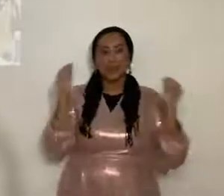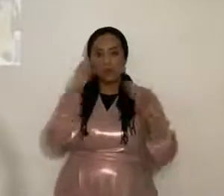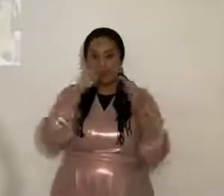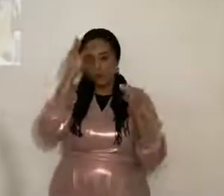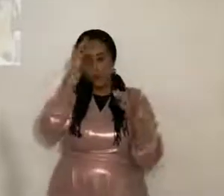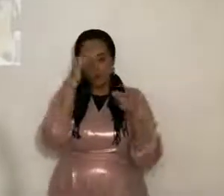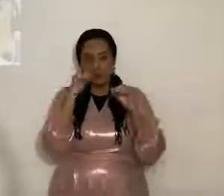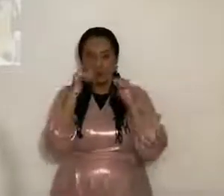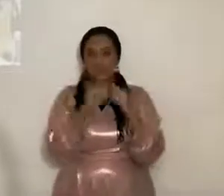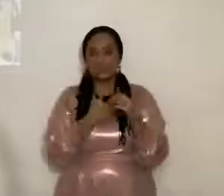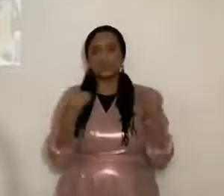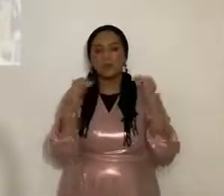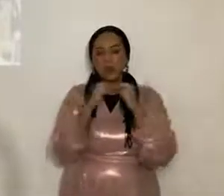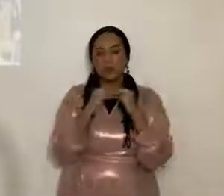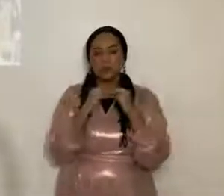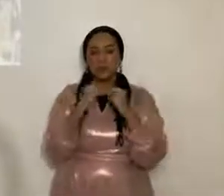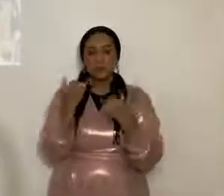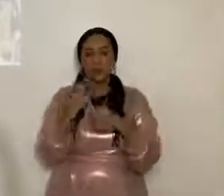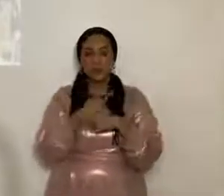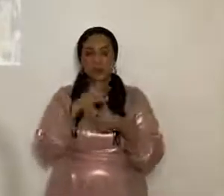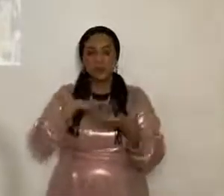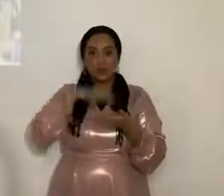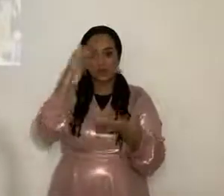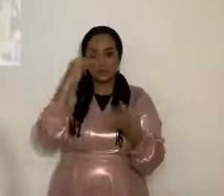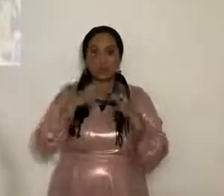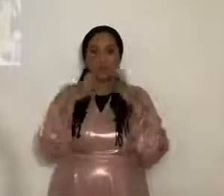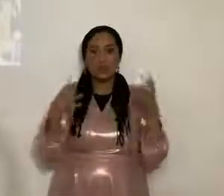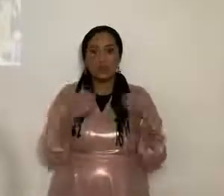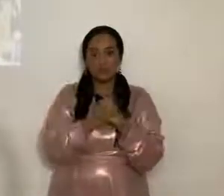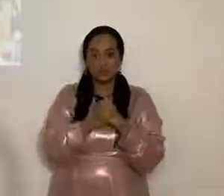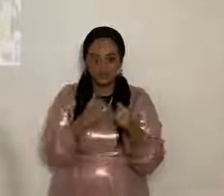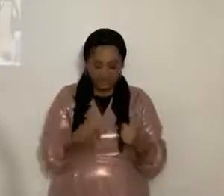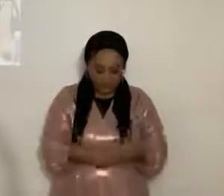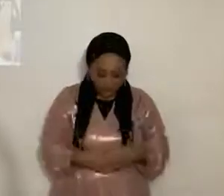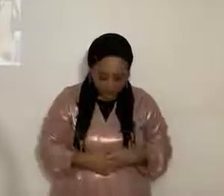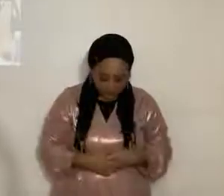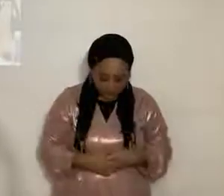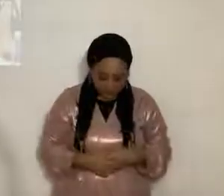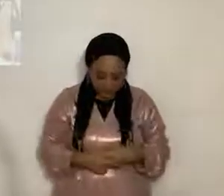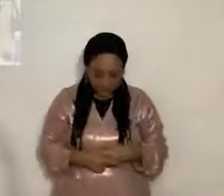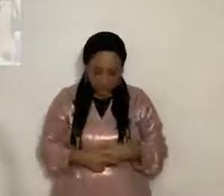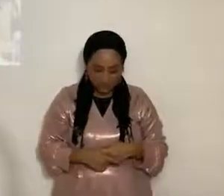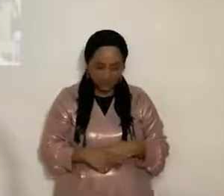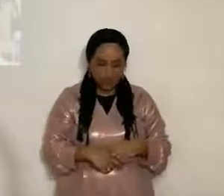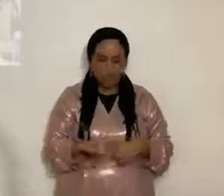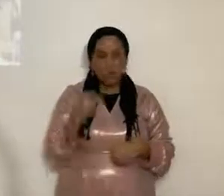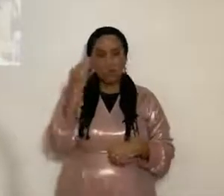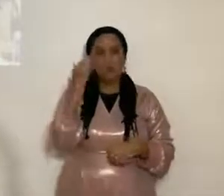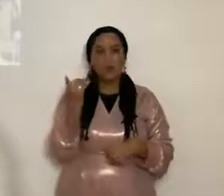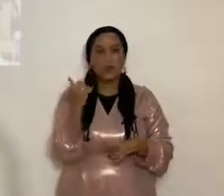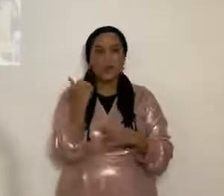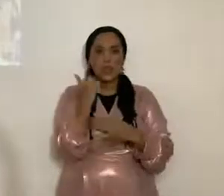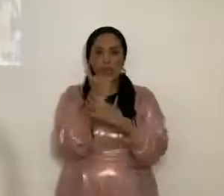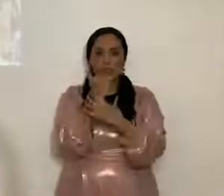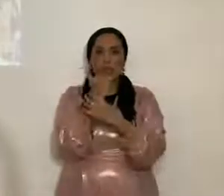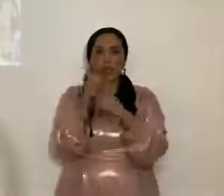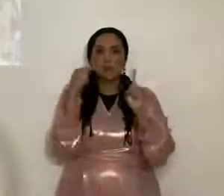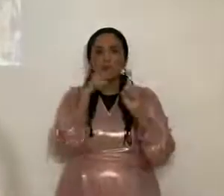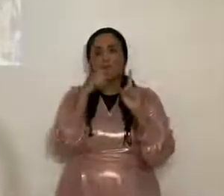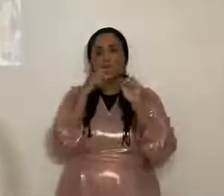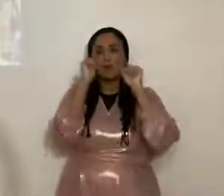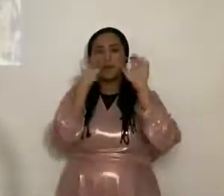bendice a manos llenas. Así que vamos a hacer este estudio con mucho amor. ¿Por qué Abraham fue